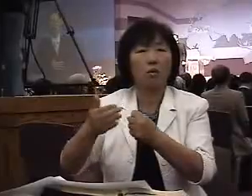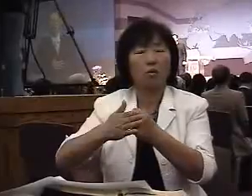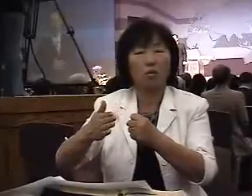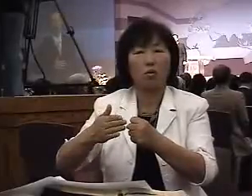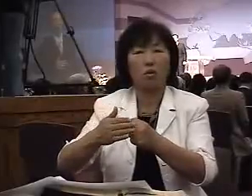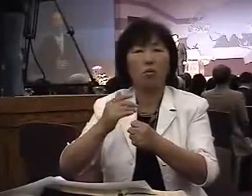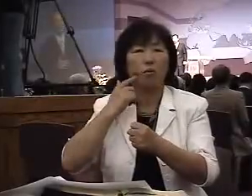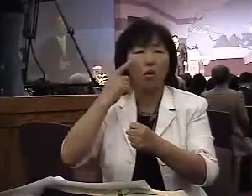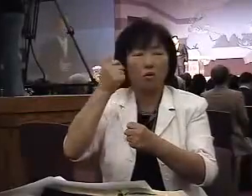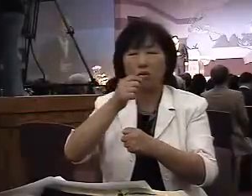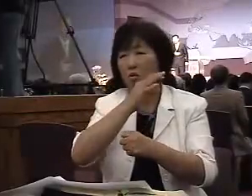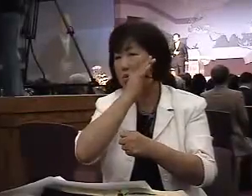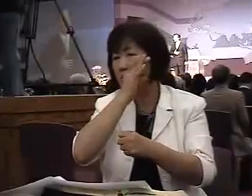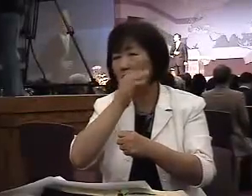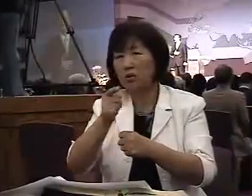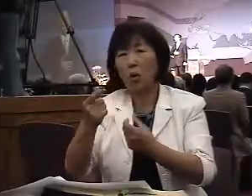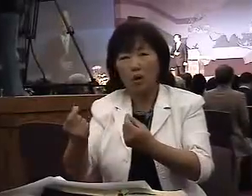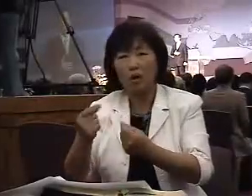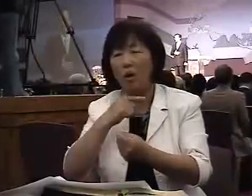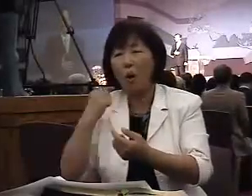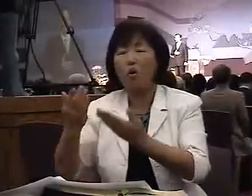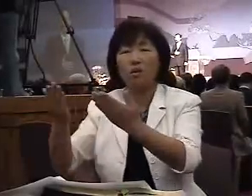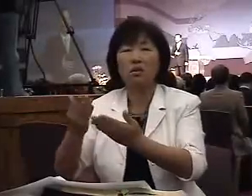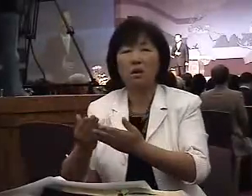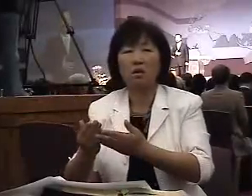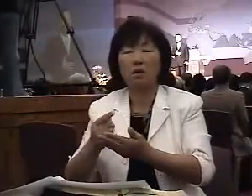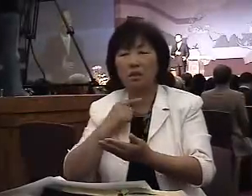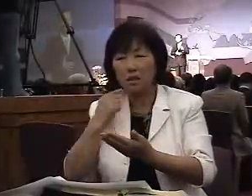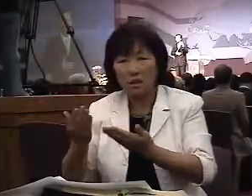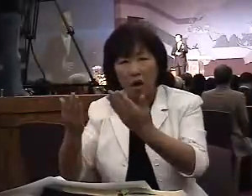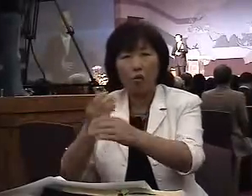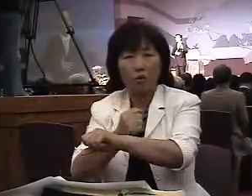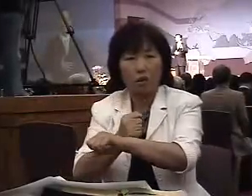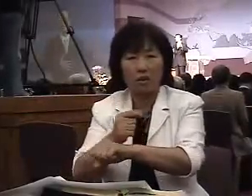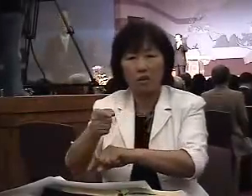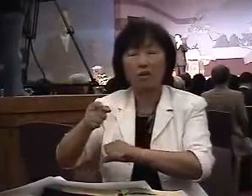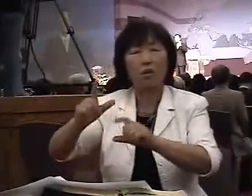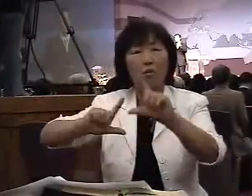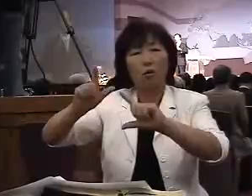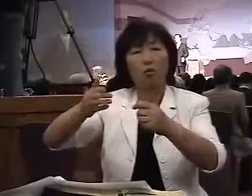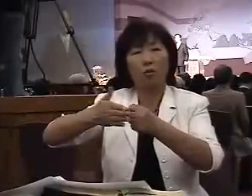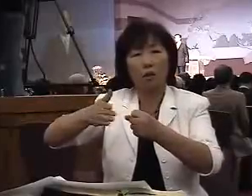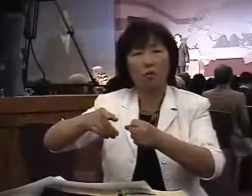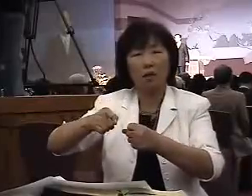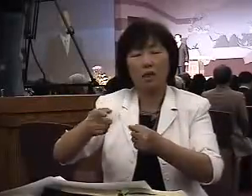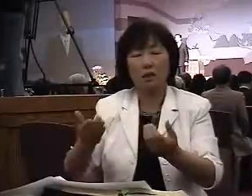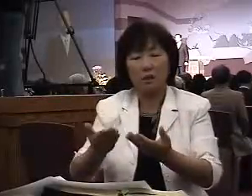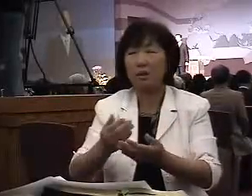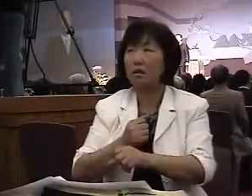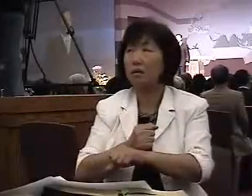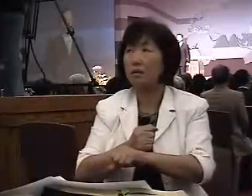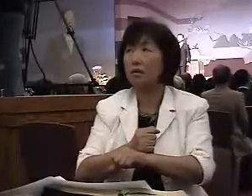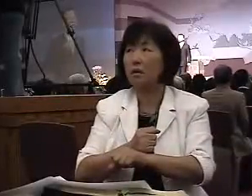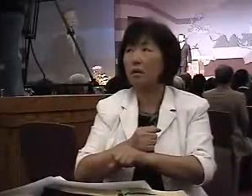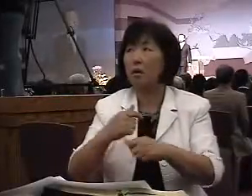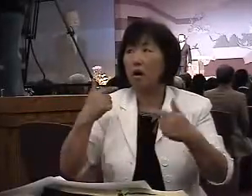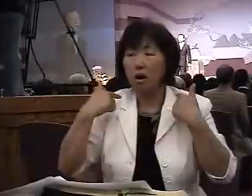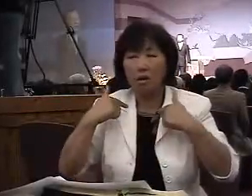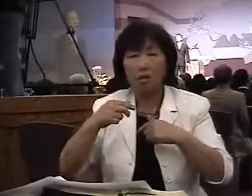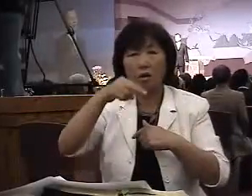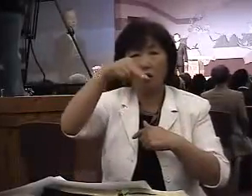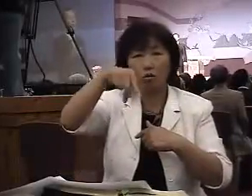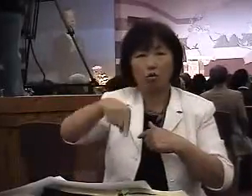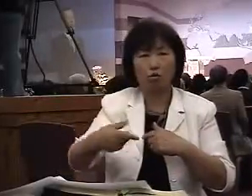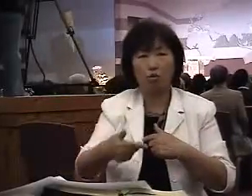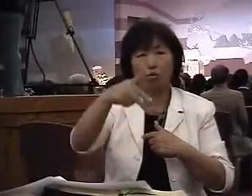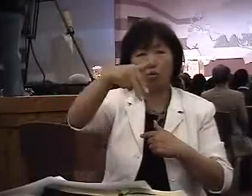부끄러워요. 저렇게 헌신하고 저렇게 희생하고 사는 그 모습 때문에 제가 인스파일 받습니다. 그래서 항상 순장반